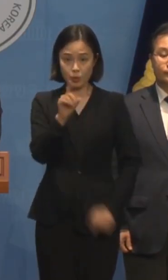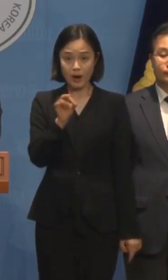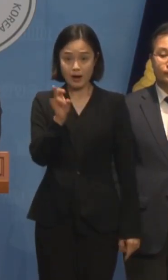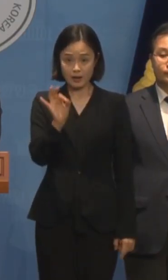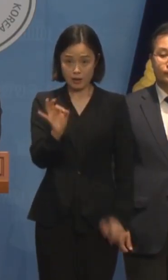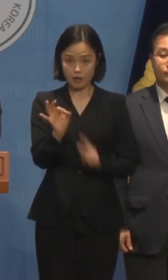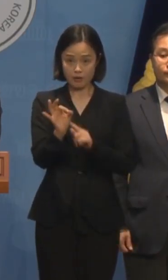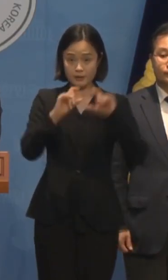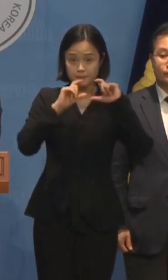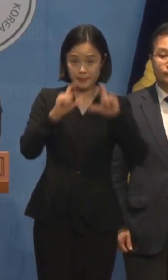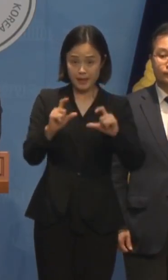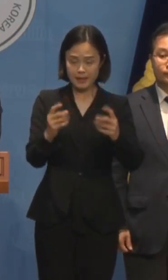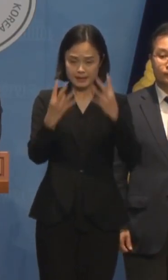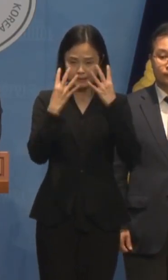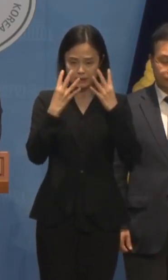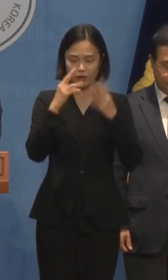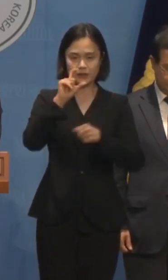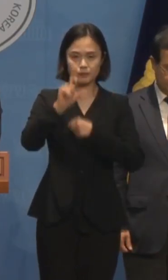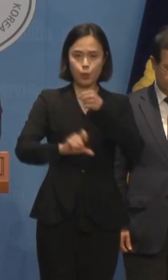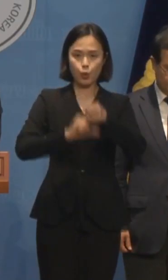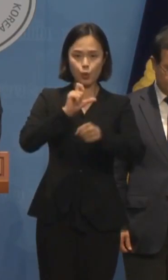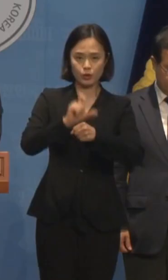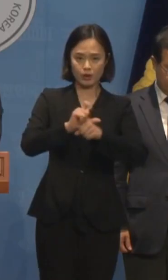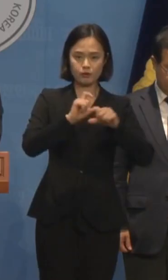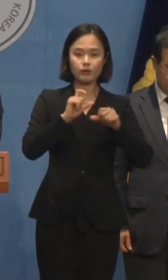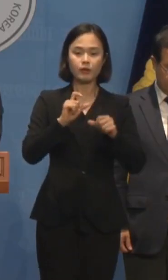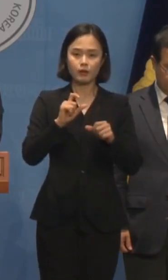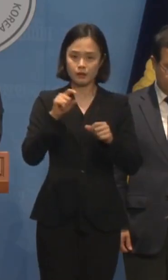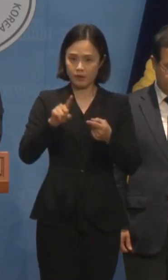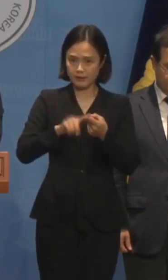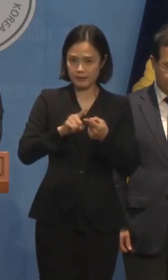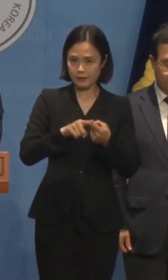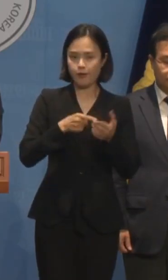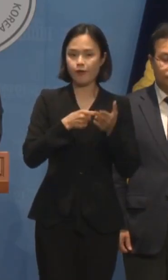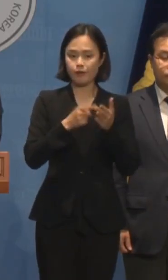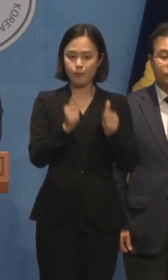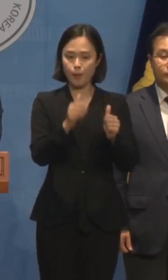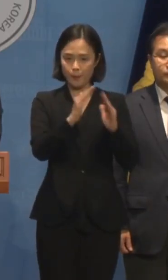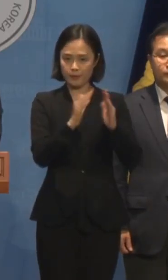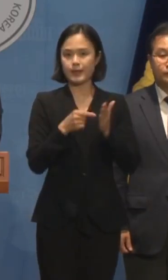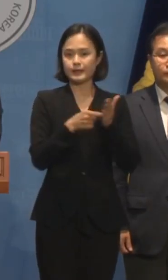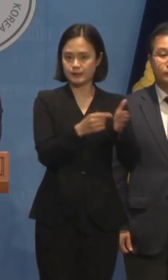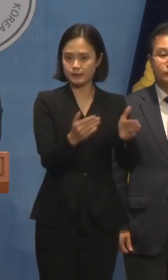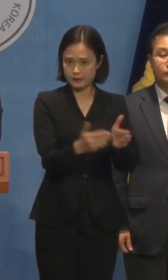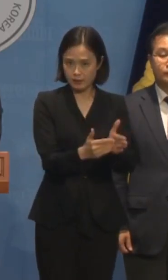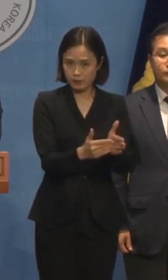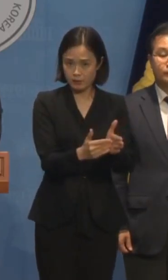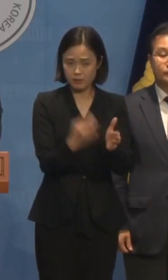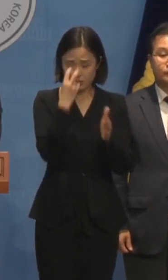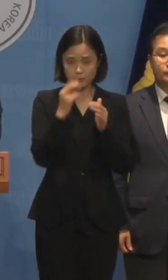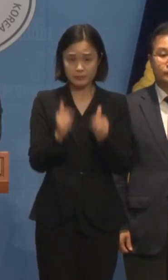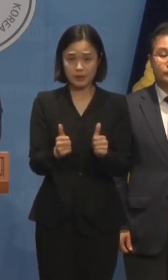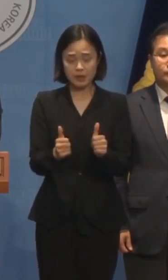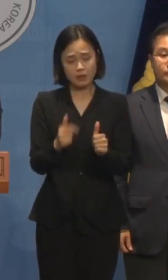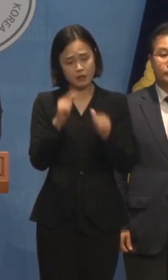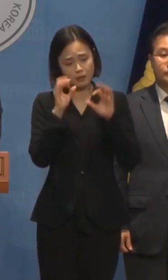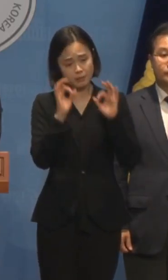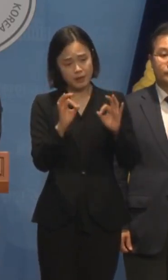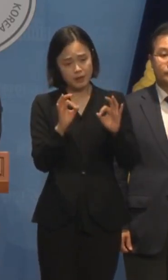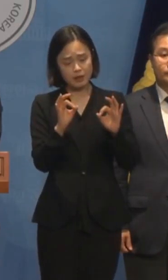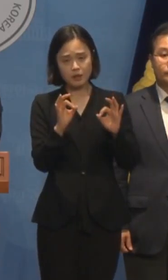징역 15년을 구형했습니다. 사건 조작 의혹 대상인 검찰이 뻔뻔하게도